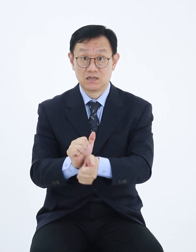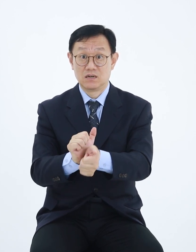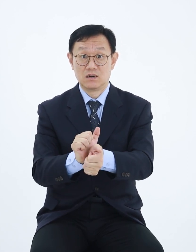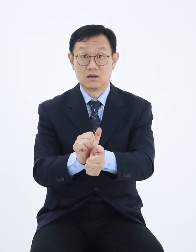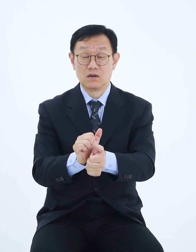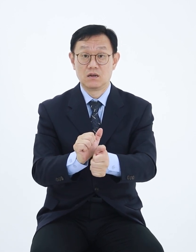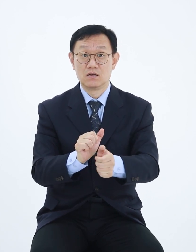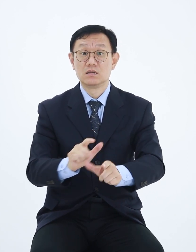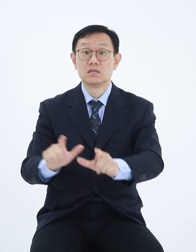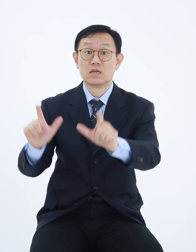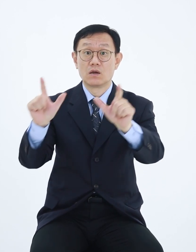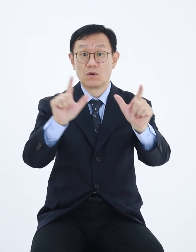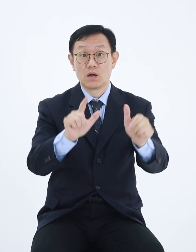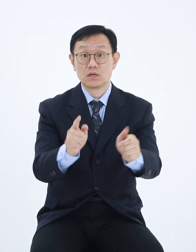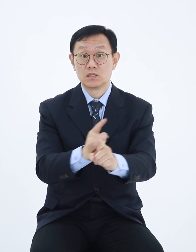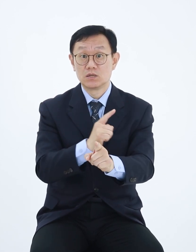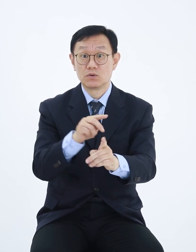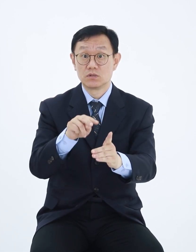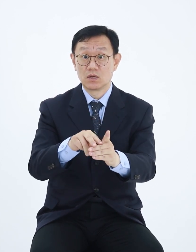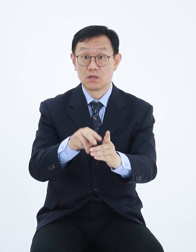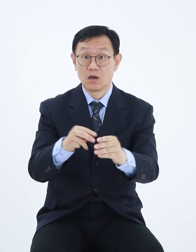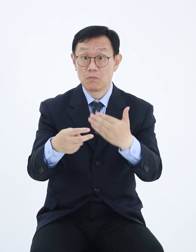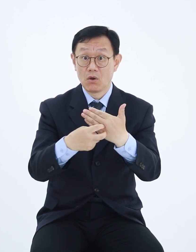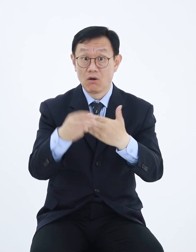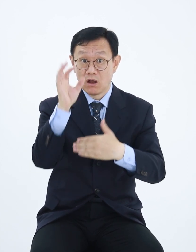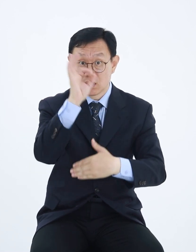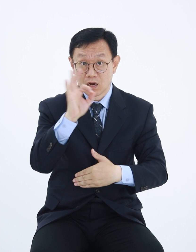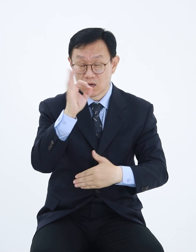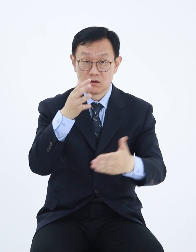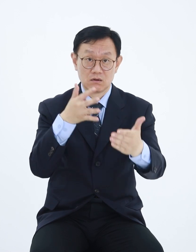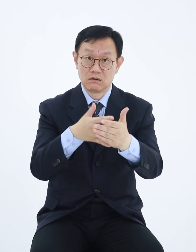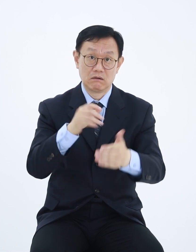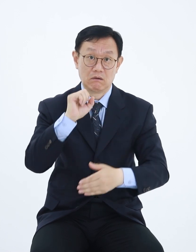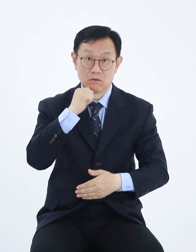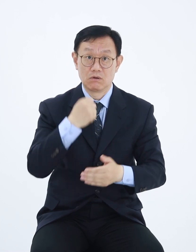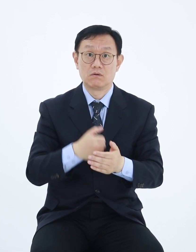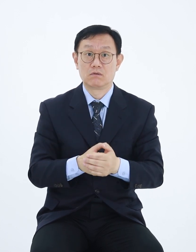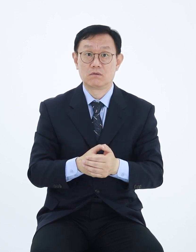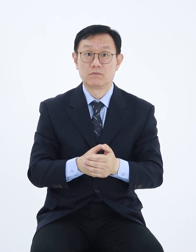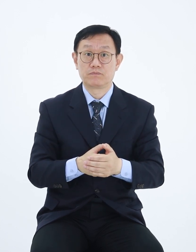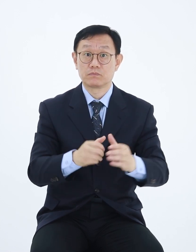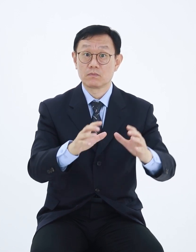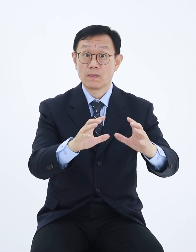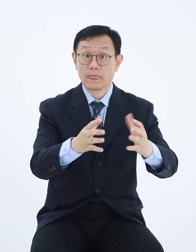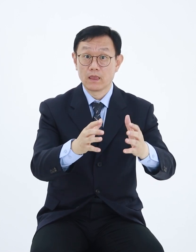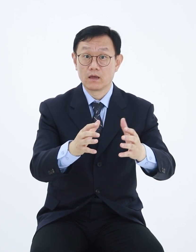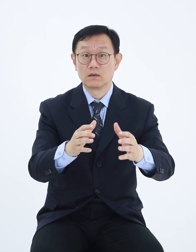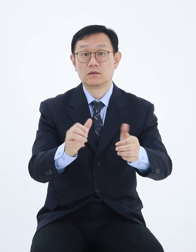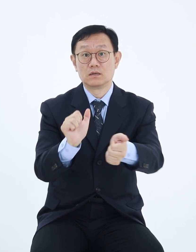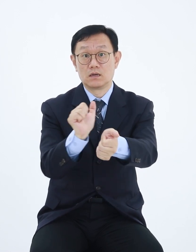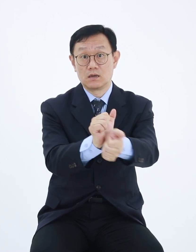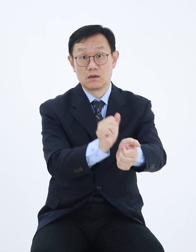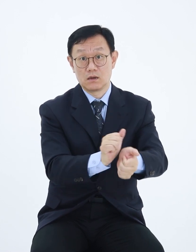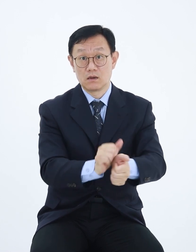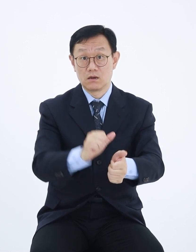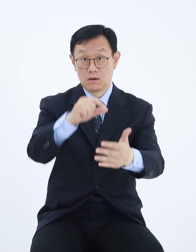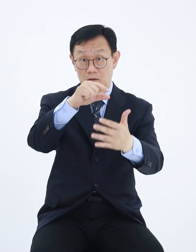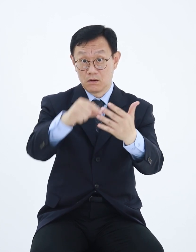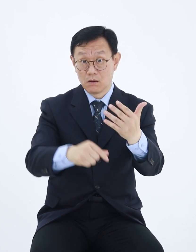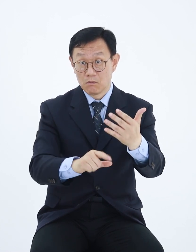가능한 생활치료센터나 병원을 찾기 어려웠기 때문입니다. 해당 국가의 장애인 감염병 대응 매뉴얼에